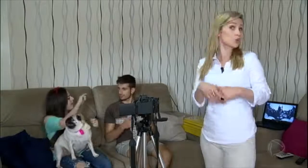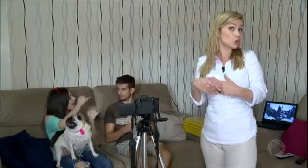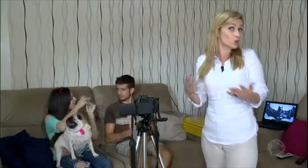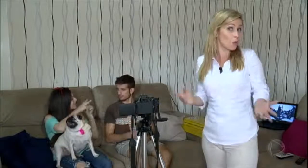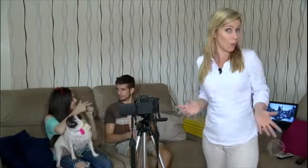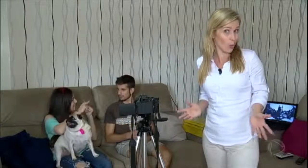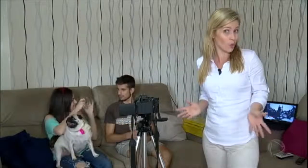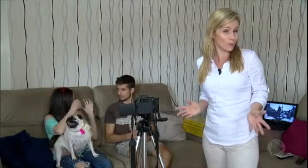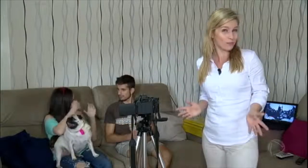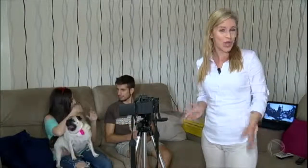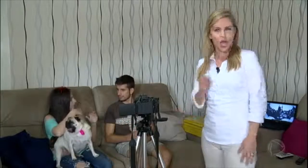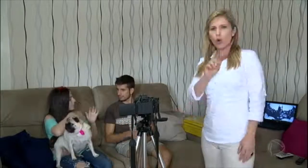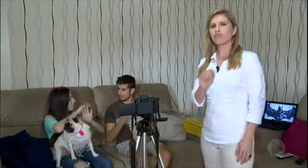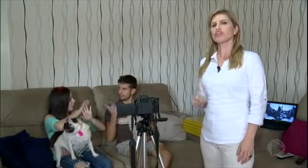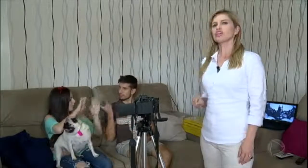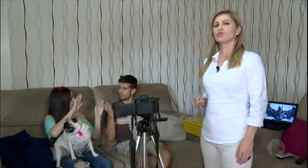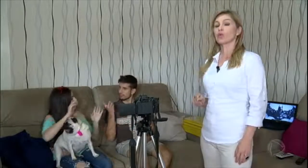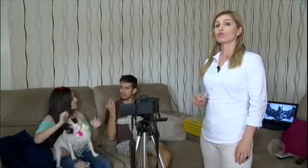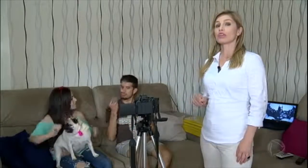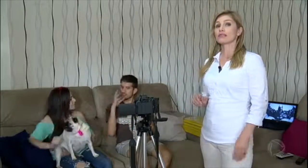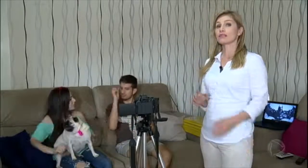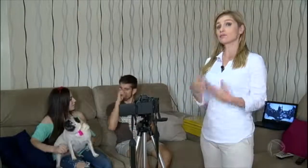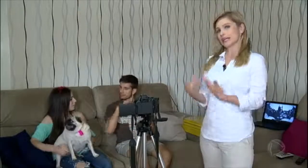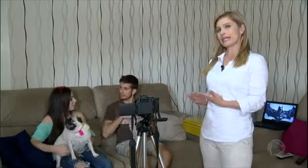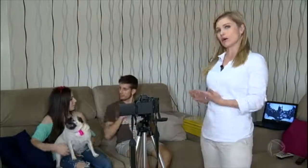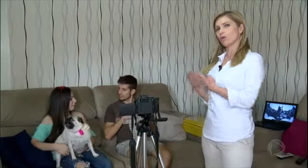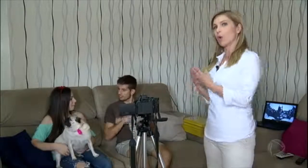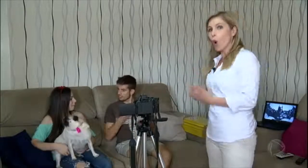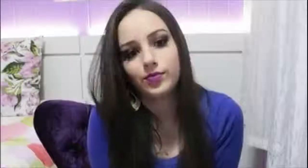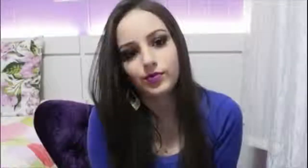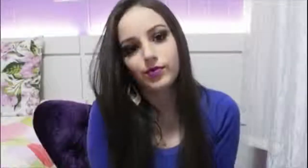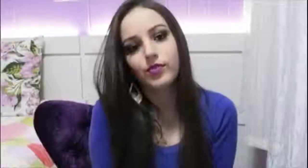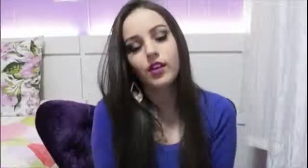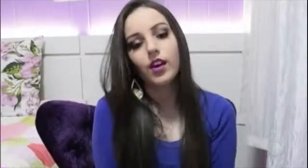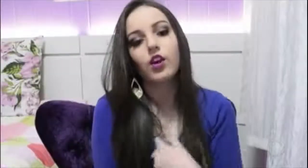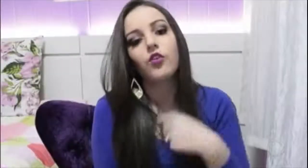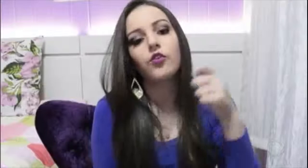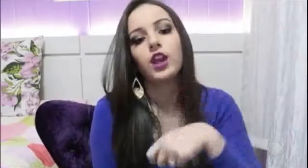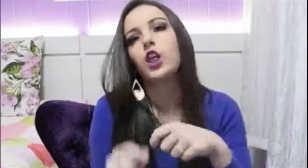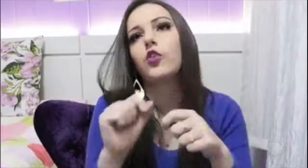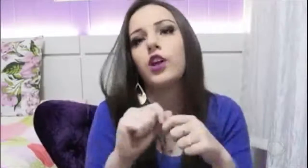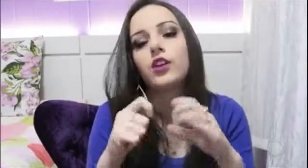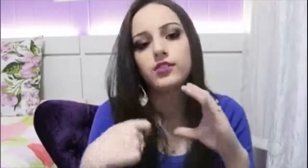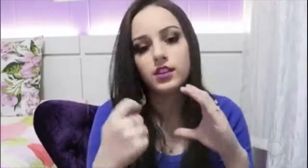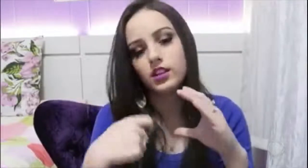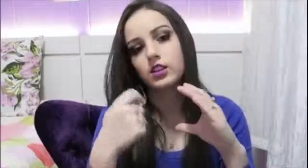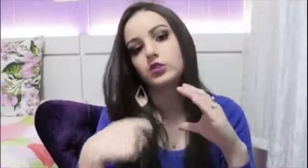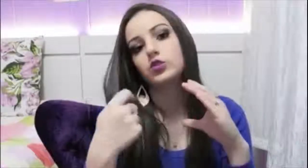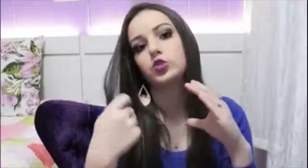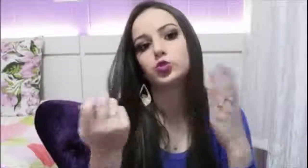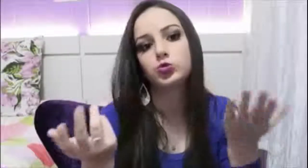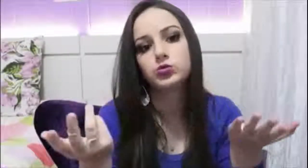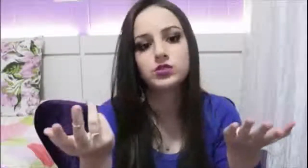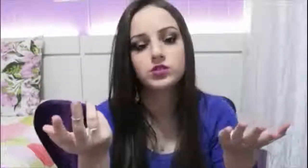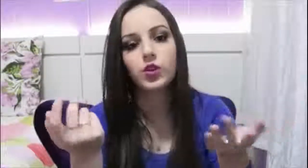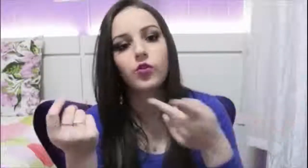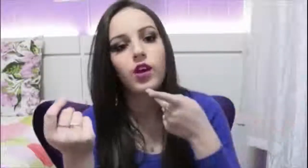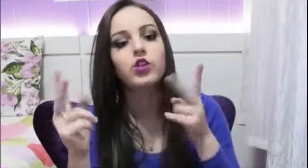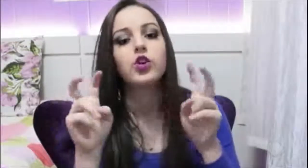tudo um pouco. O vídeo onde eles explicam como é a vida do surdo já tem mais de 600 mil